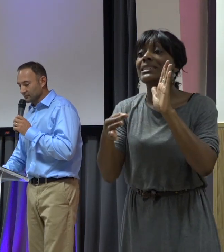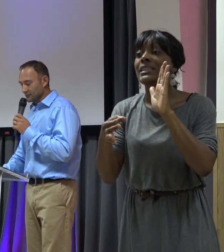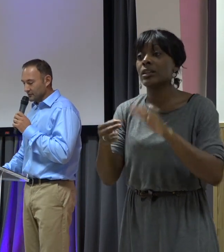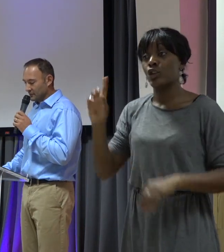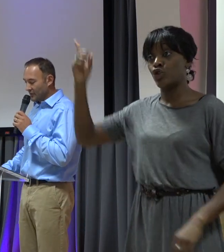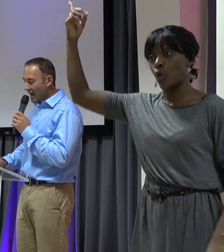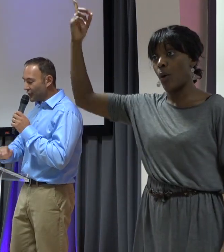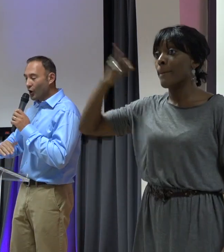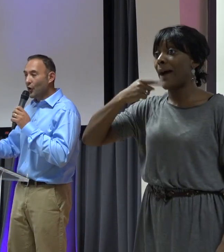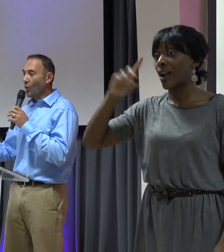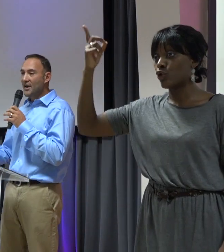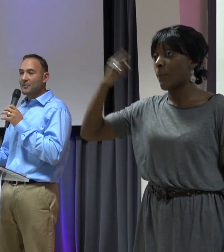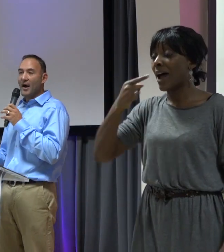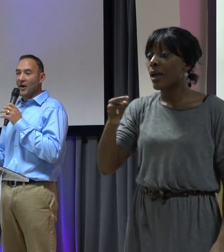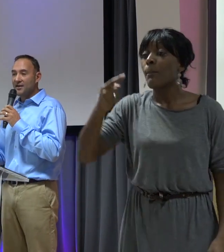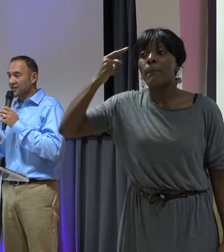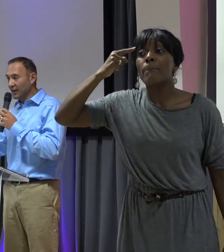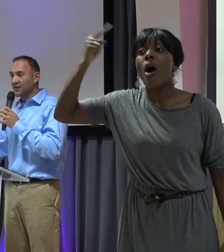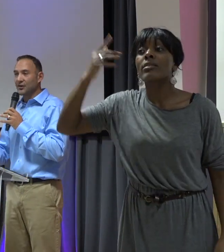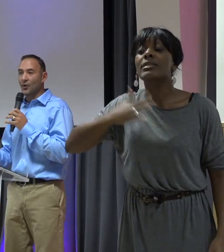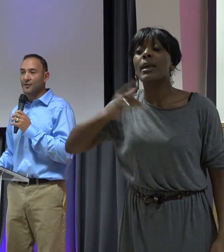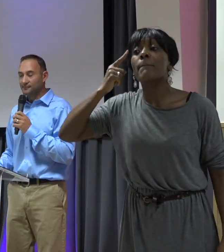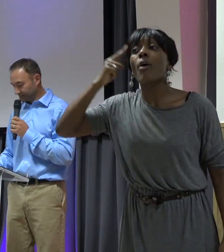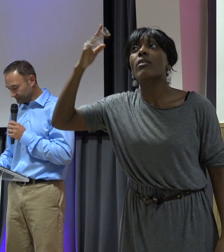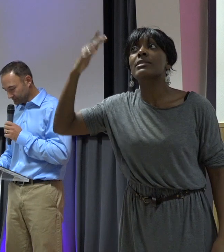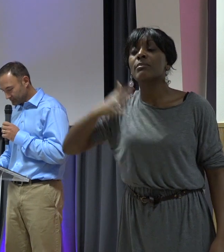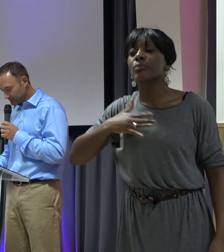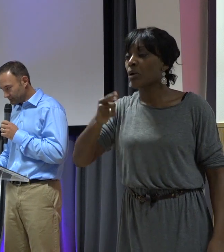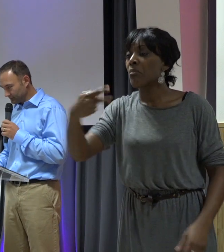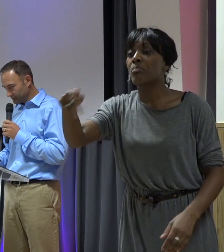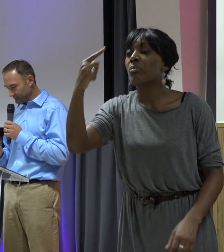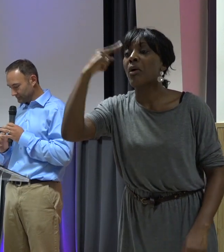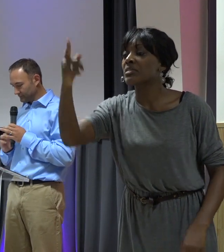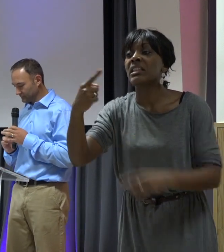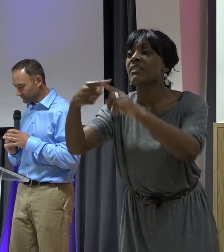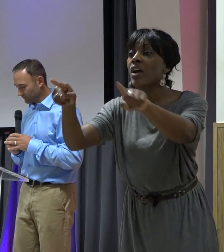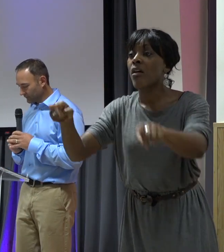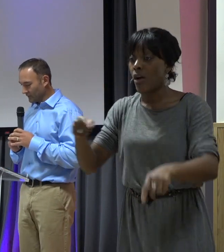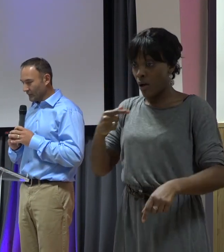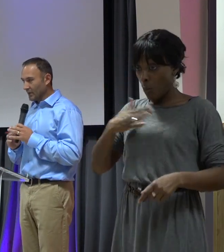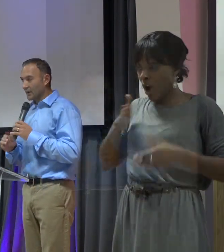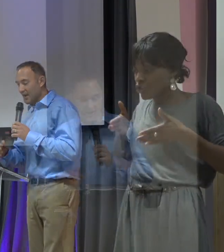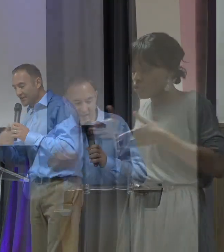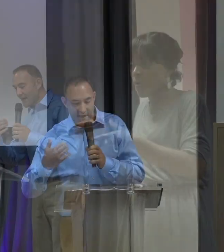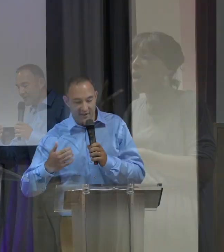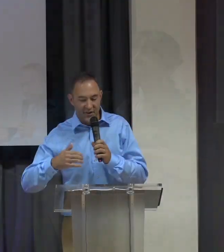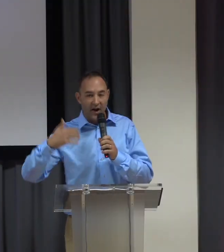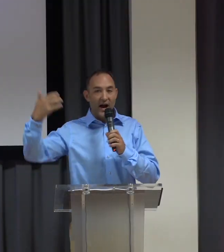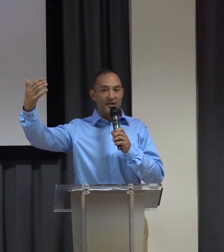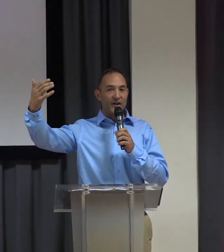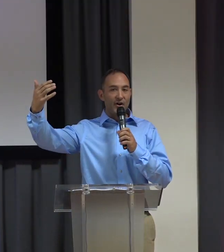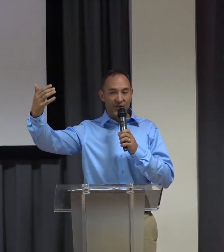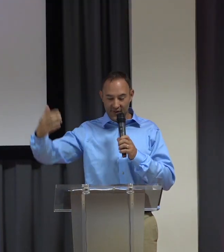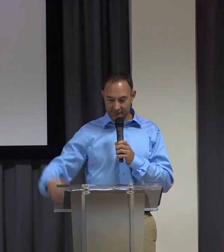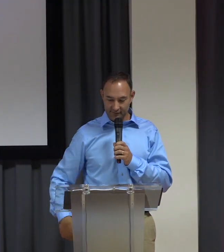sont pas vos pensées neither are your ways my ways, declares the Lord. et vos voix ne sont pas mes voix, déclare le Seigneur. As the heavens are